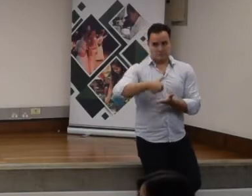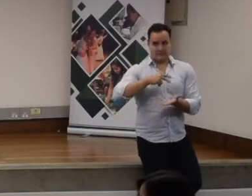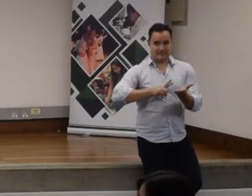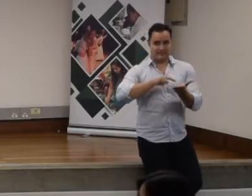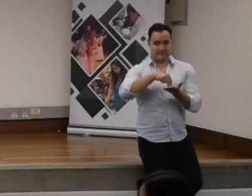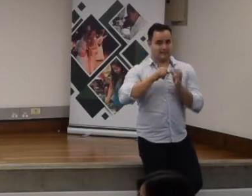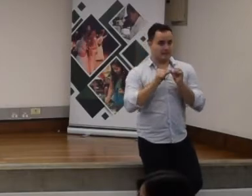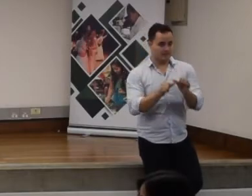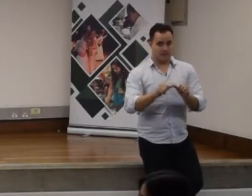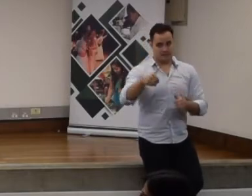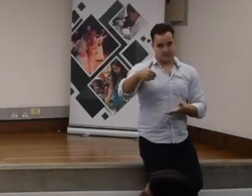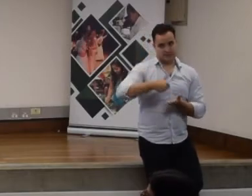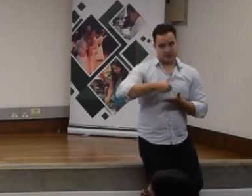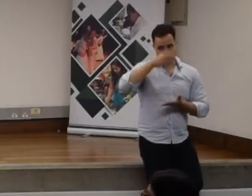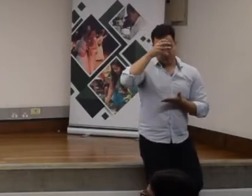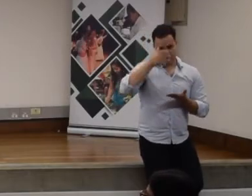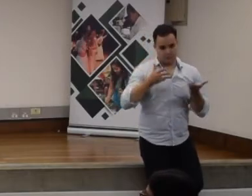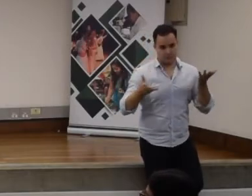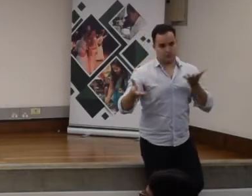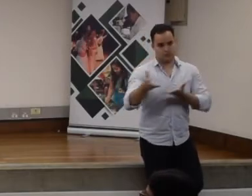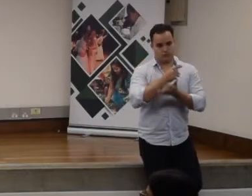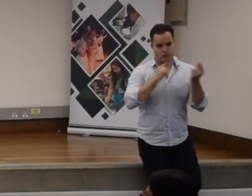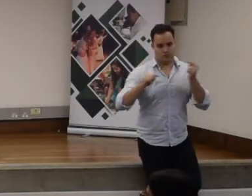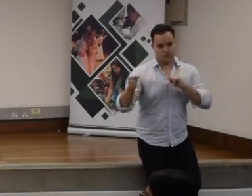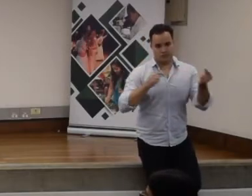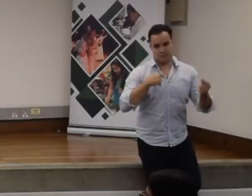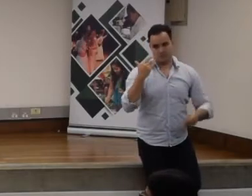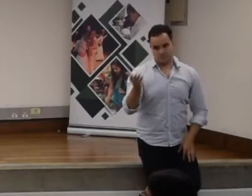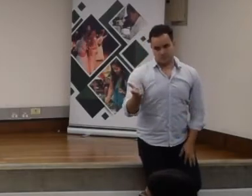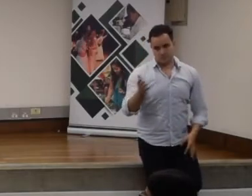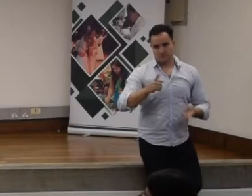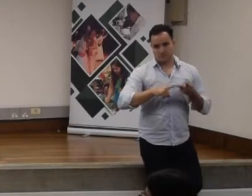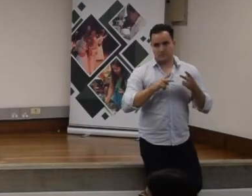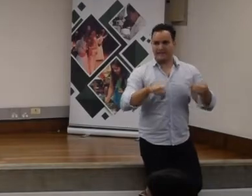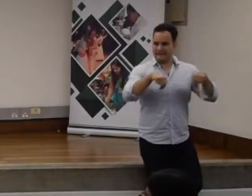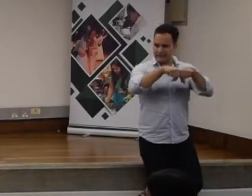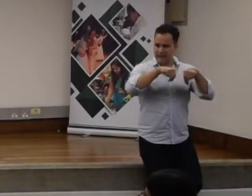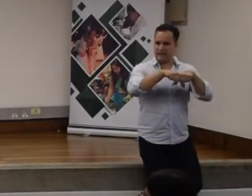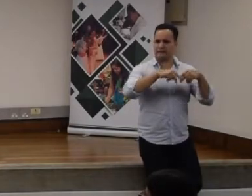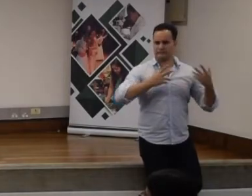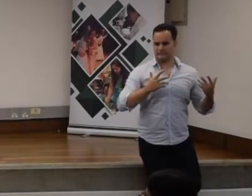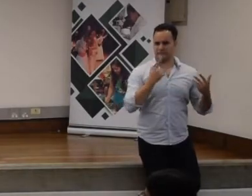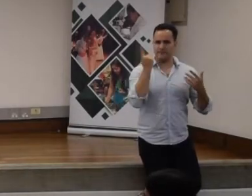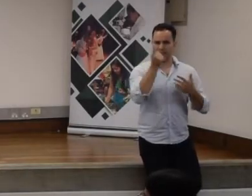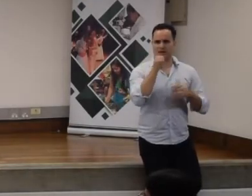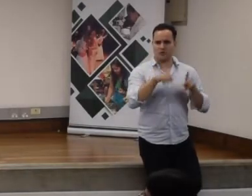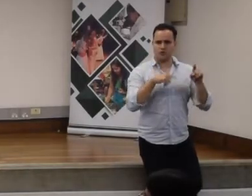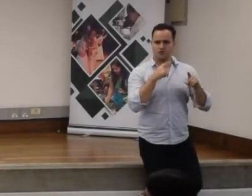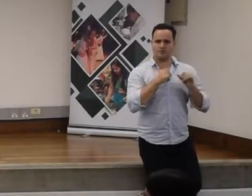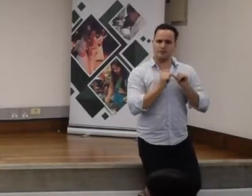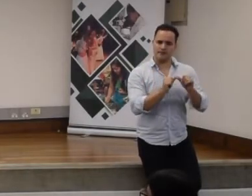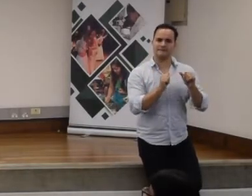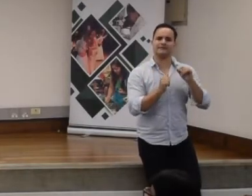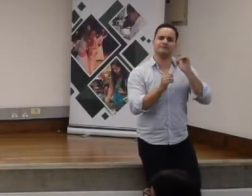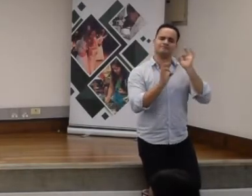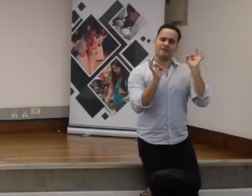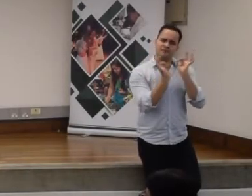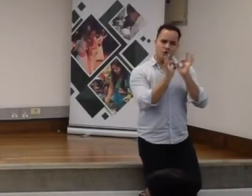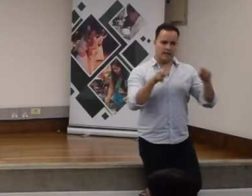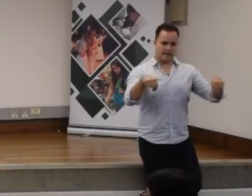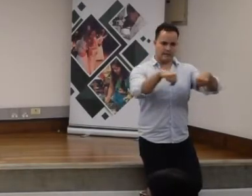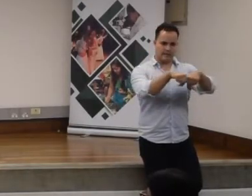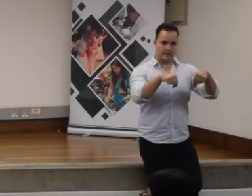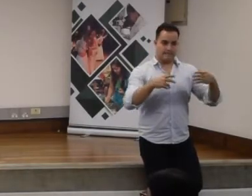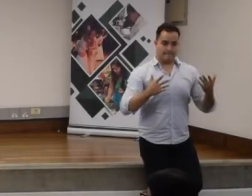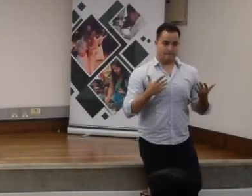con dignidad. Hemos discutido también el concepto de equidad, permanencia con equidad. Los documentos que nos